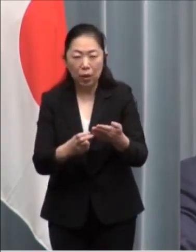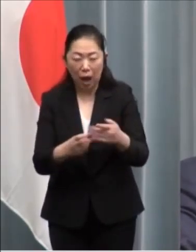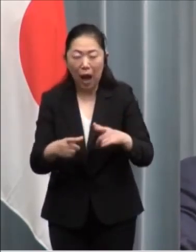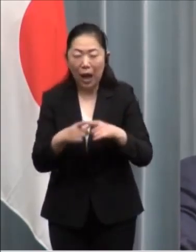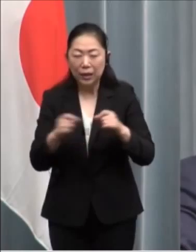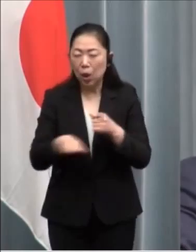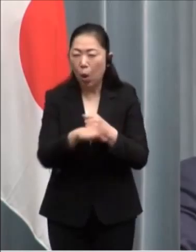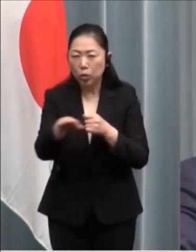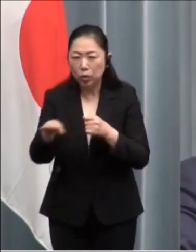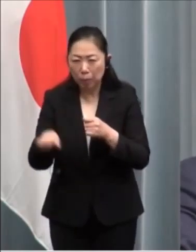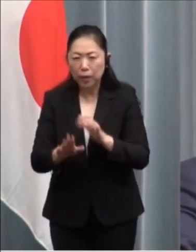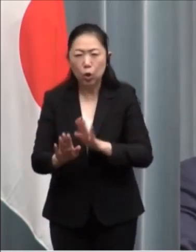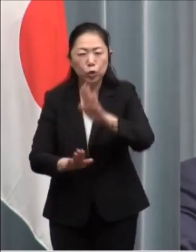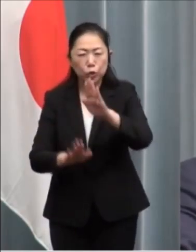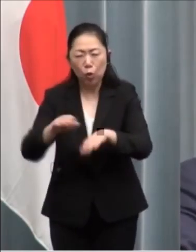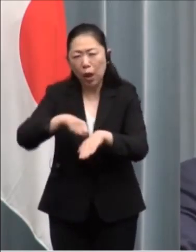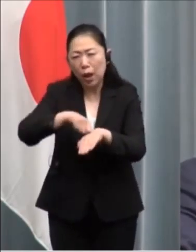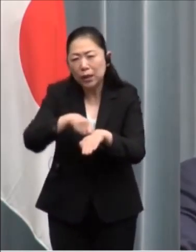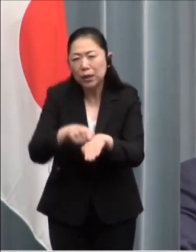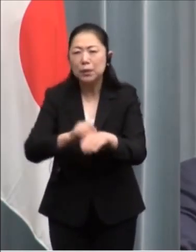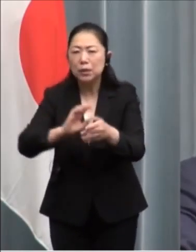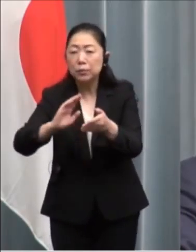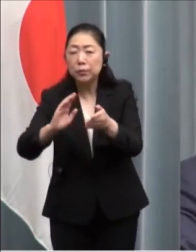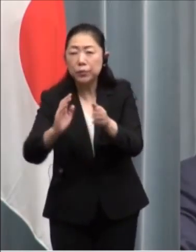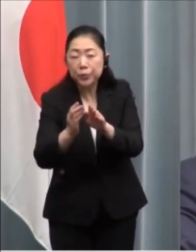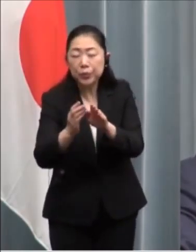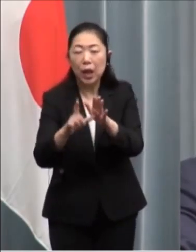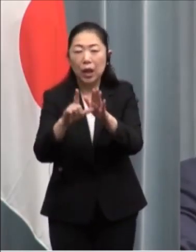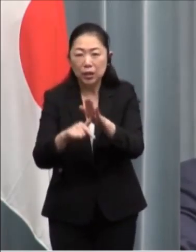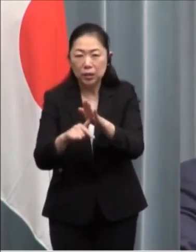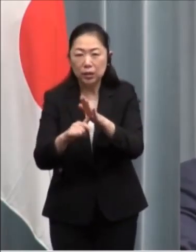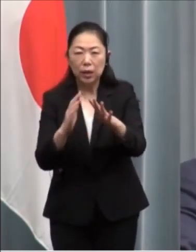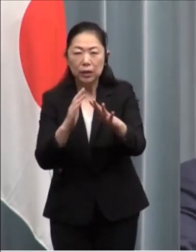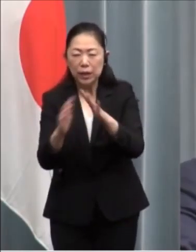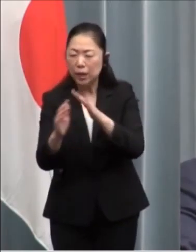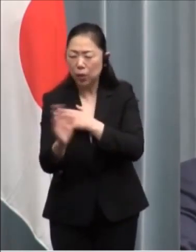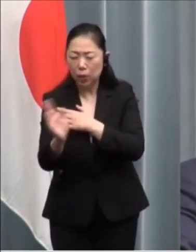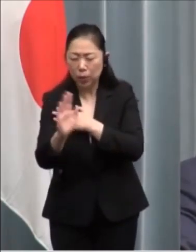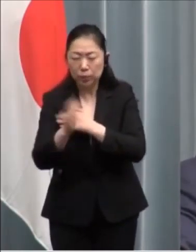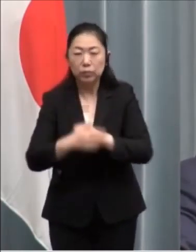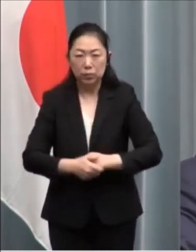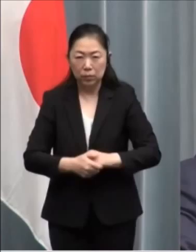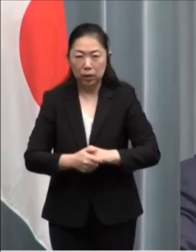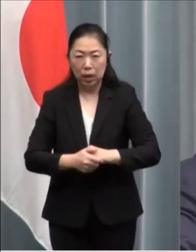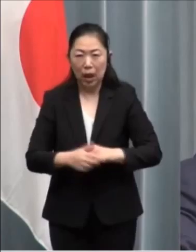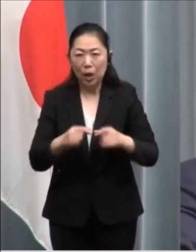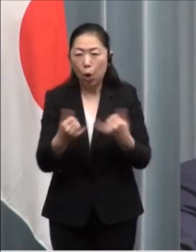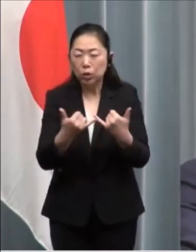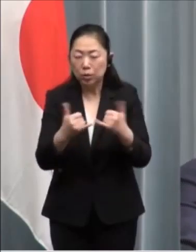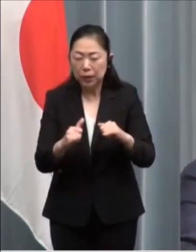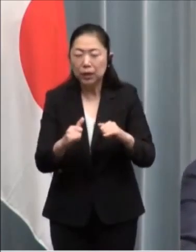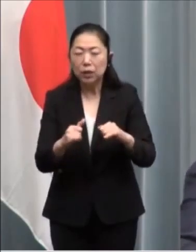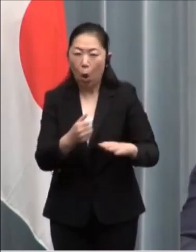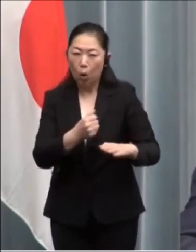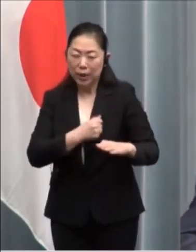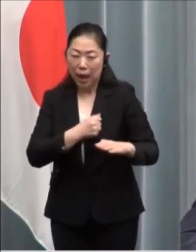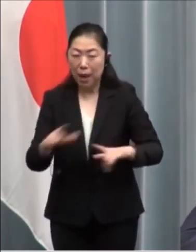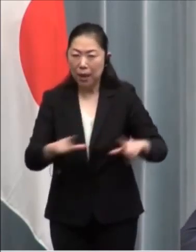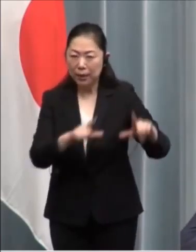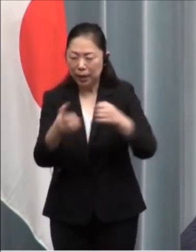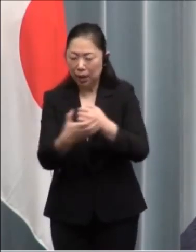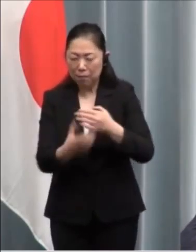が一層厳しさを増す中にあって、戦争を未然に防ぎ、国民の生命と平和の暮らしを守る